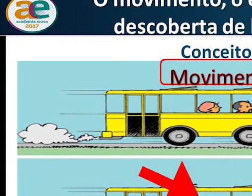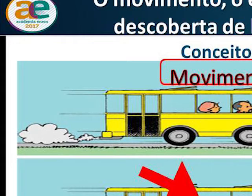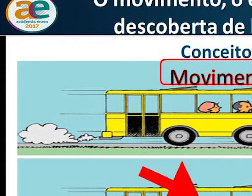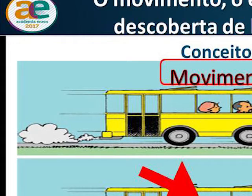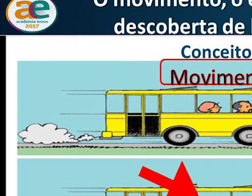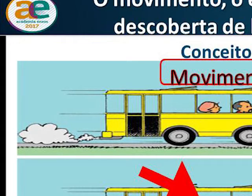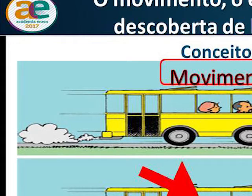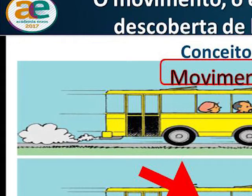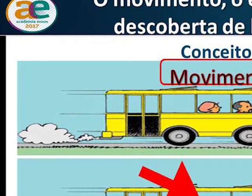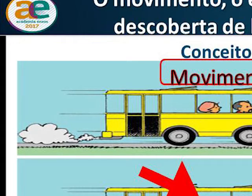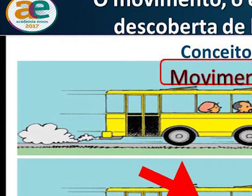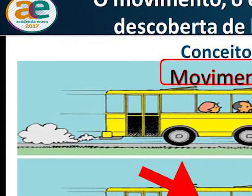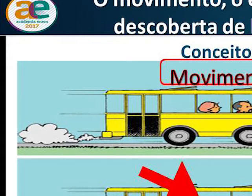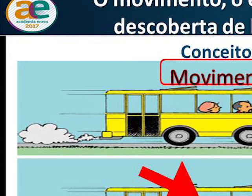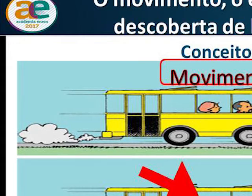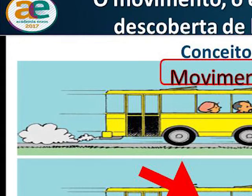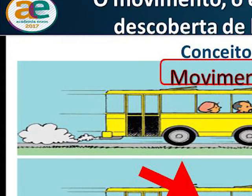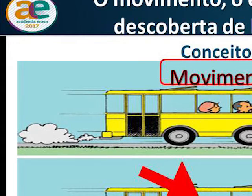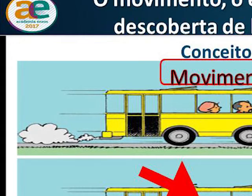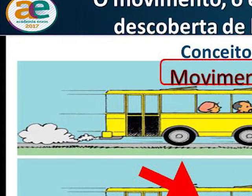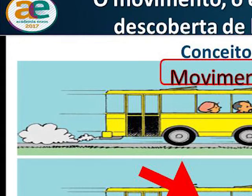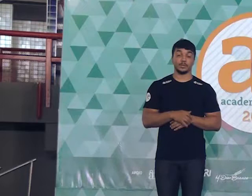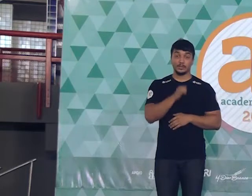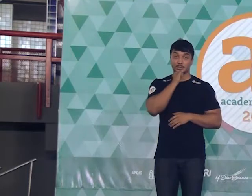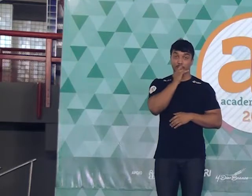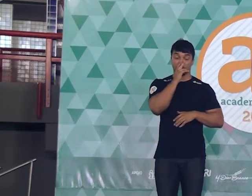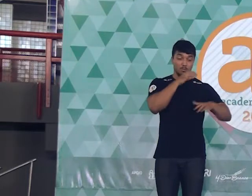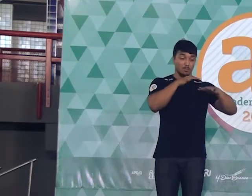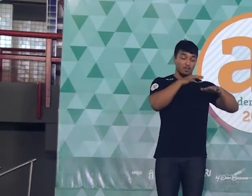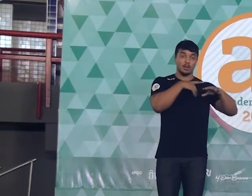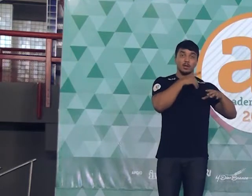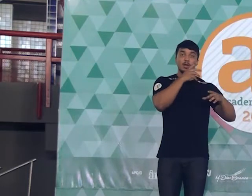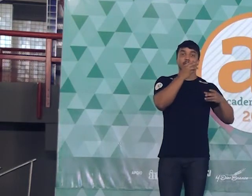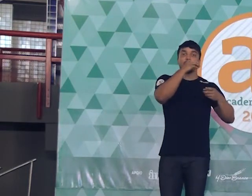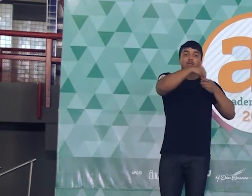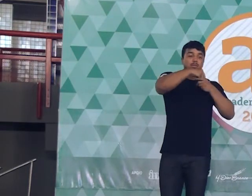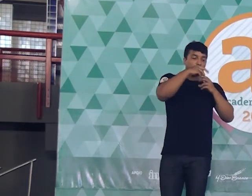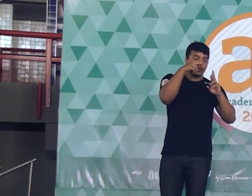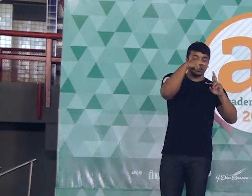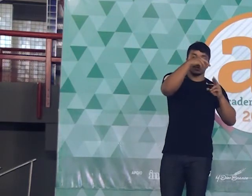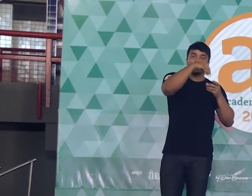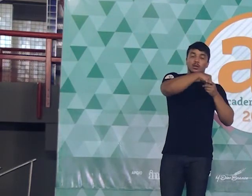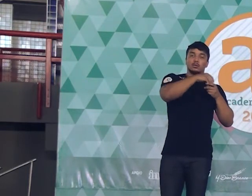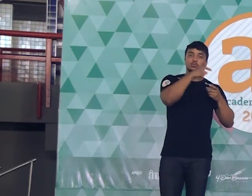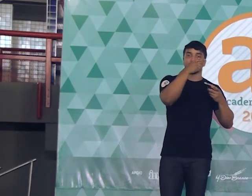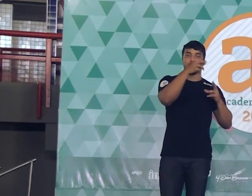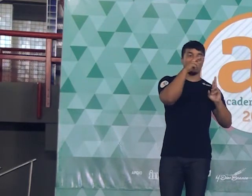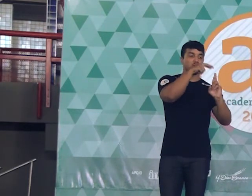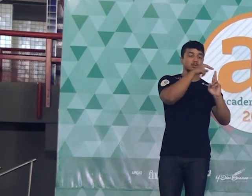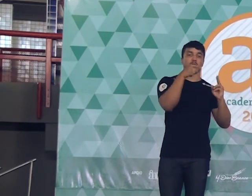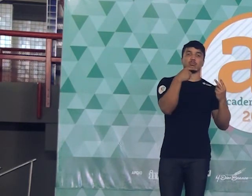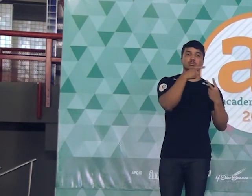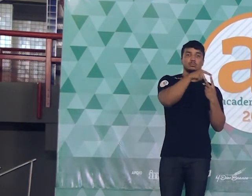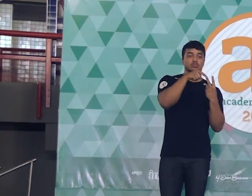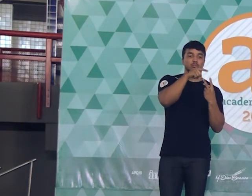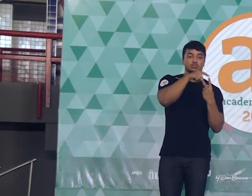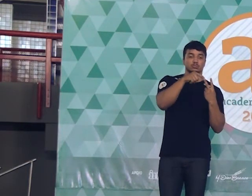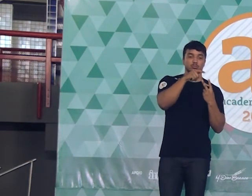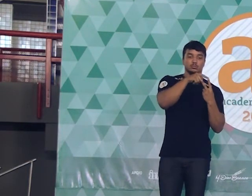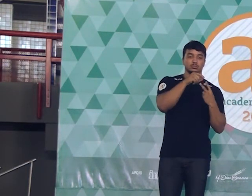Opa, desculpa. Pronto. E o meu referencial é agora alguém que está dentro do ônibus. Espera